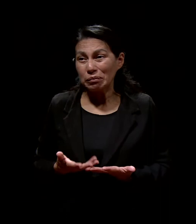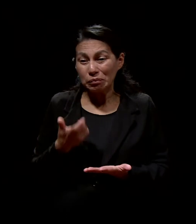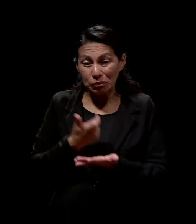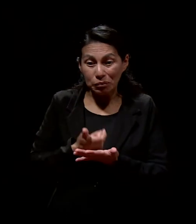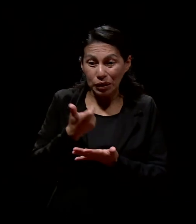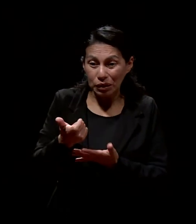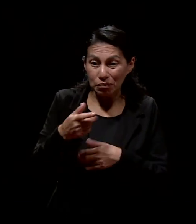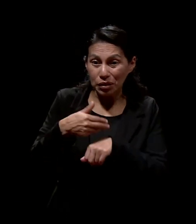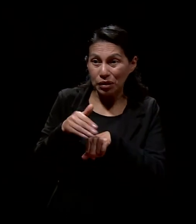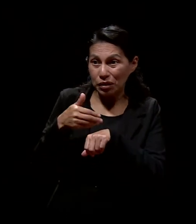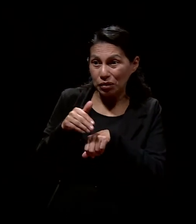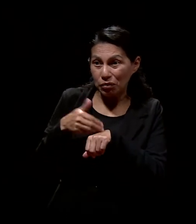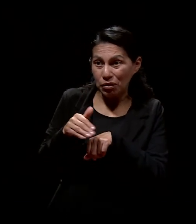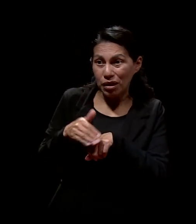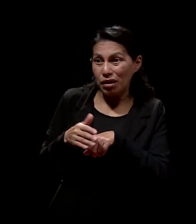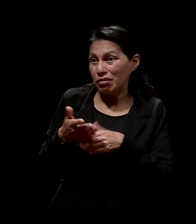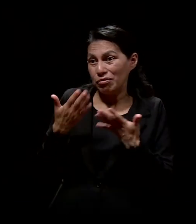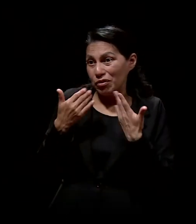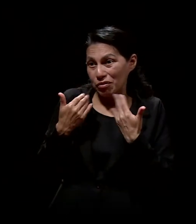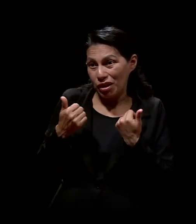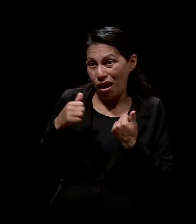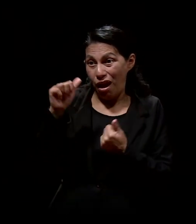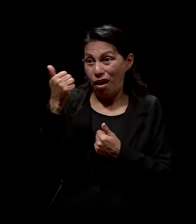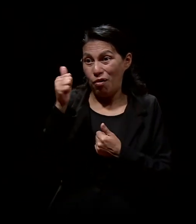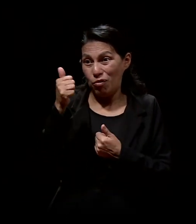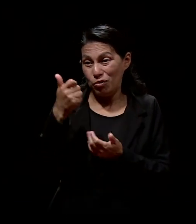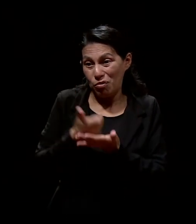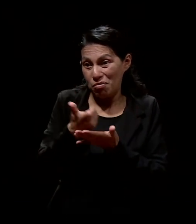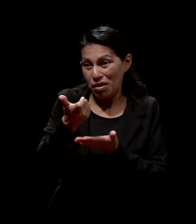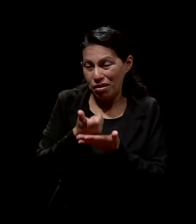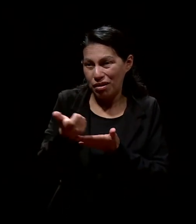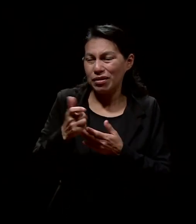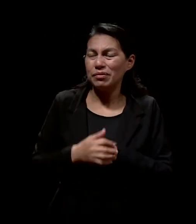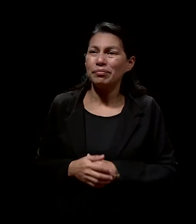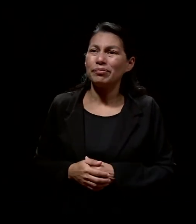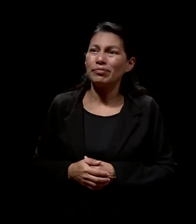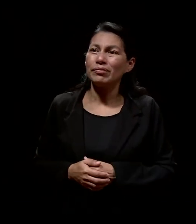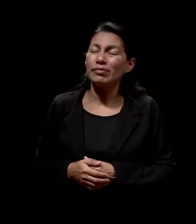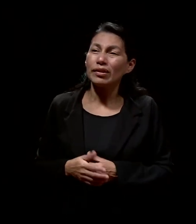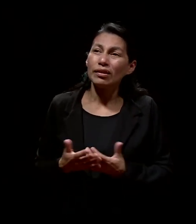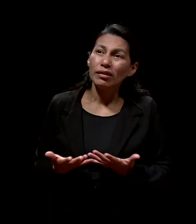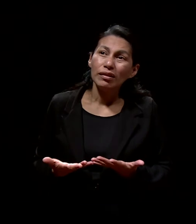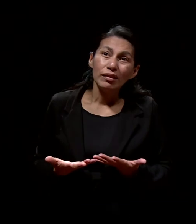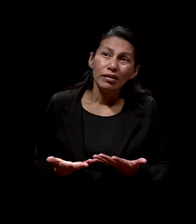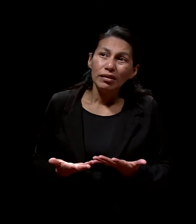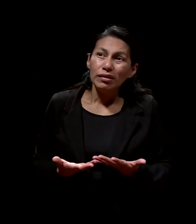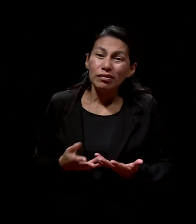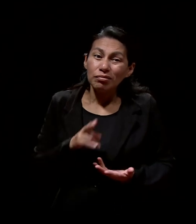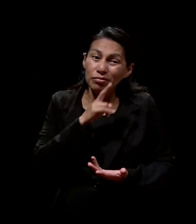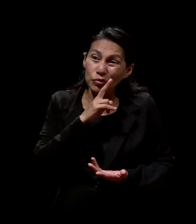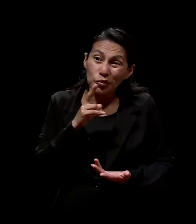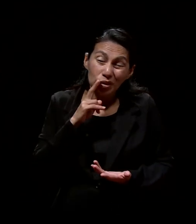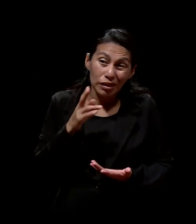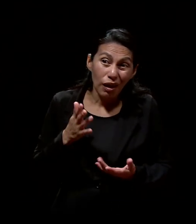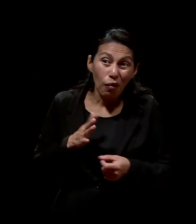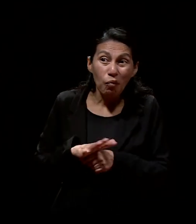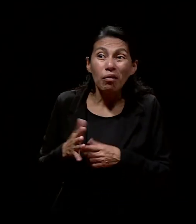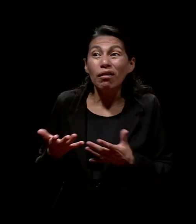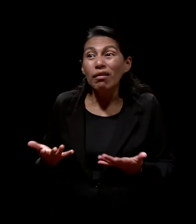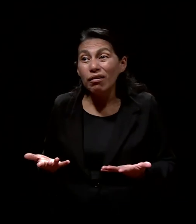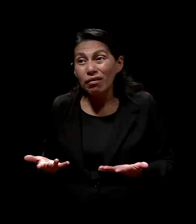también preocupada porque no tenía para pagar la matrícula. Era agosto y cada agosto tenemos que pagar la matrícula. Y yo le